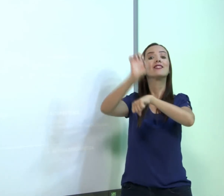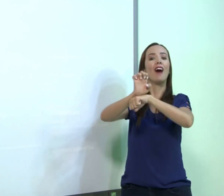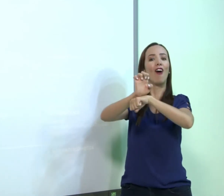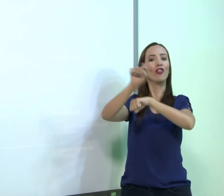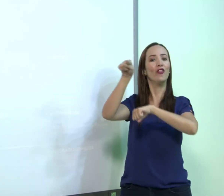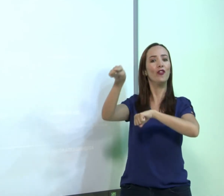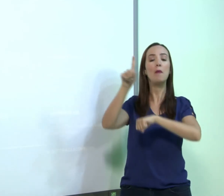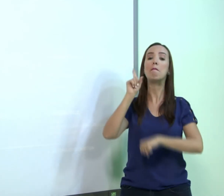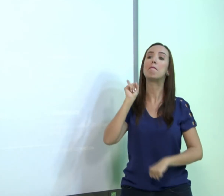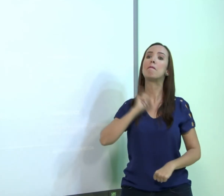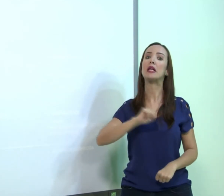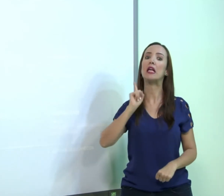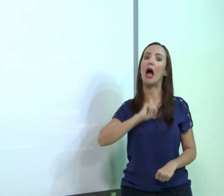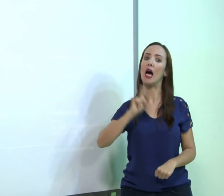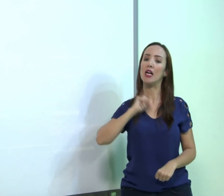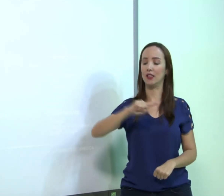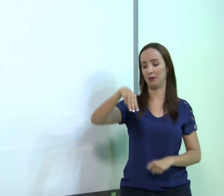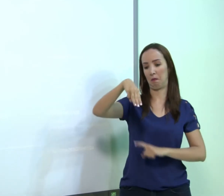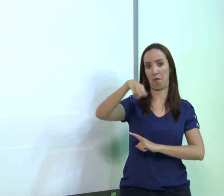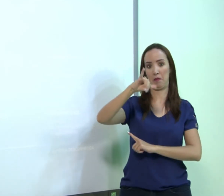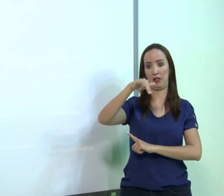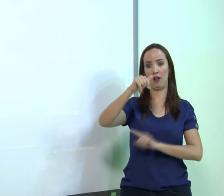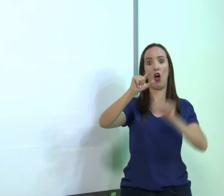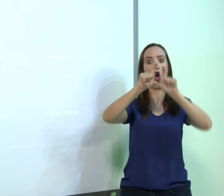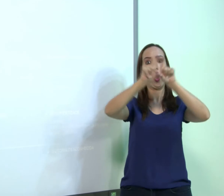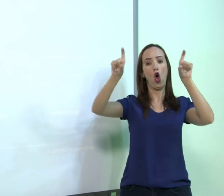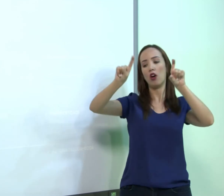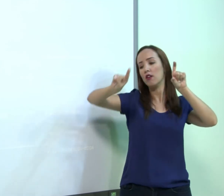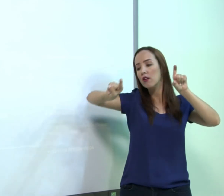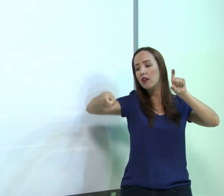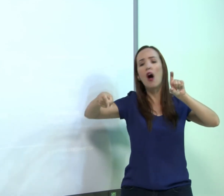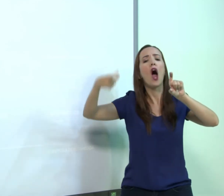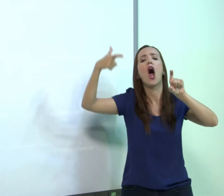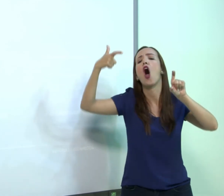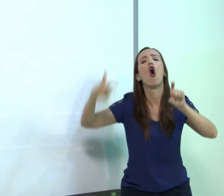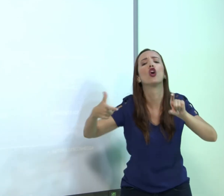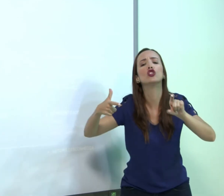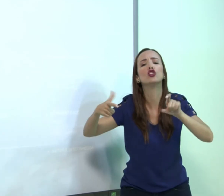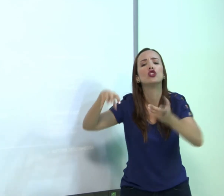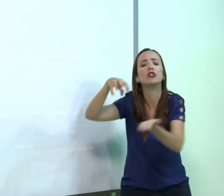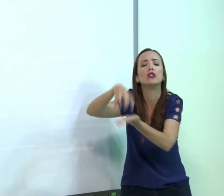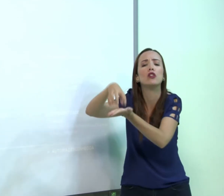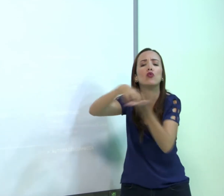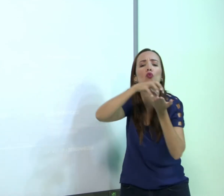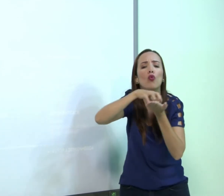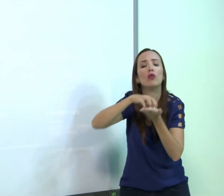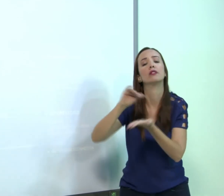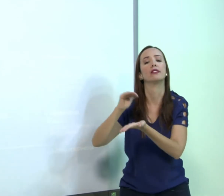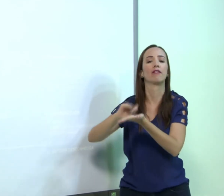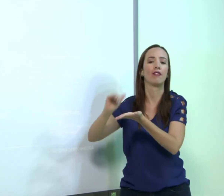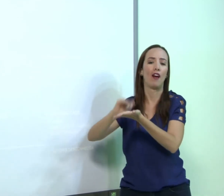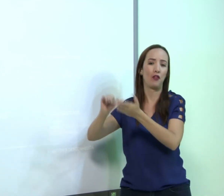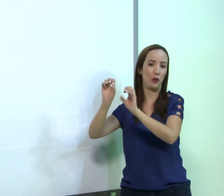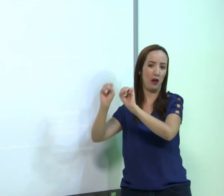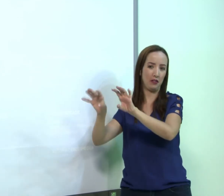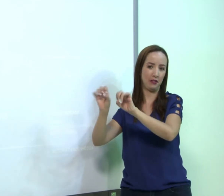coloca-se o estado, nesse caso aqui Minas Gerais, vírgula, o órgão, no caso Secretaria